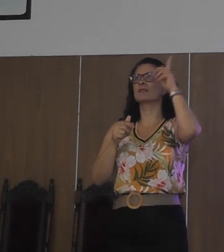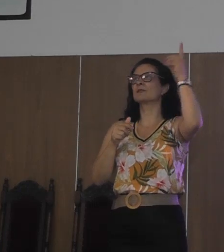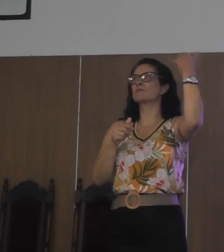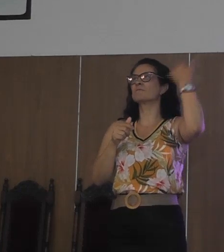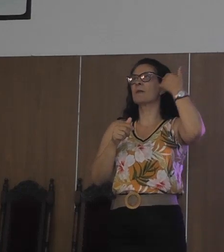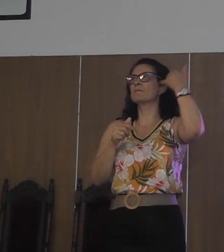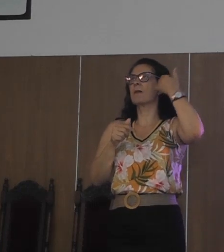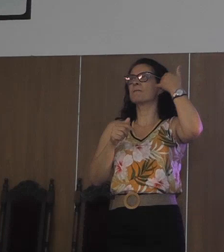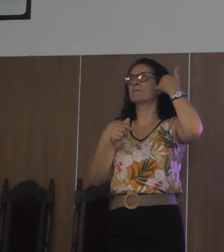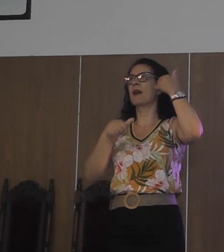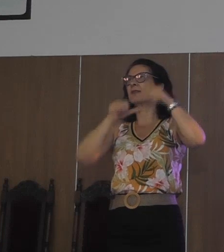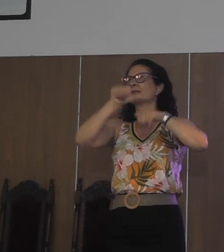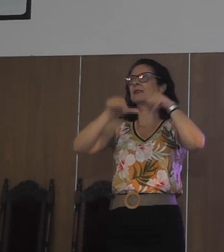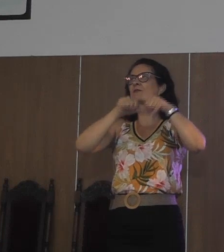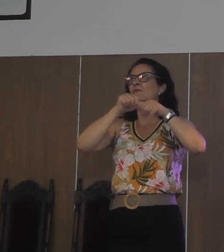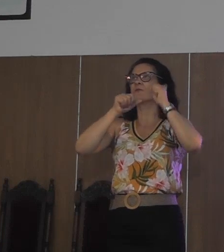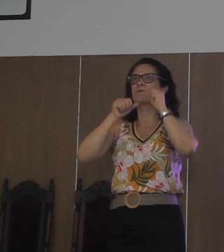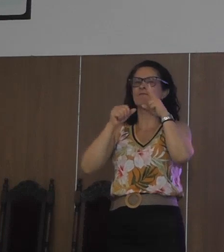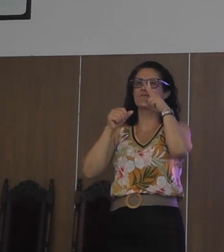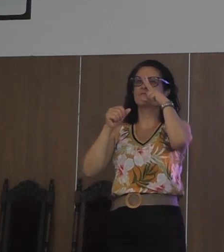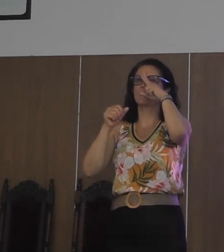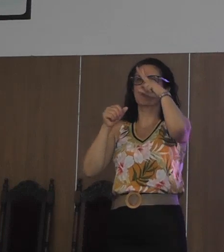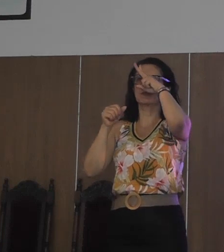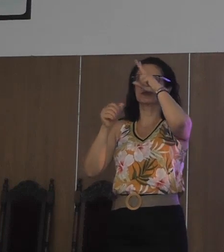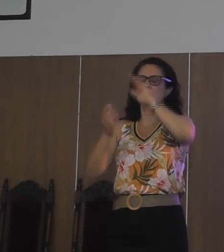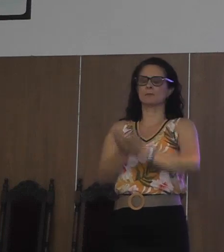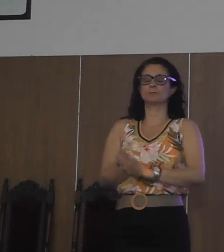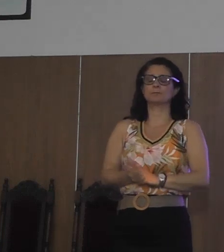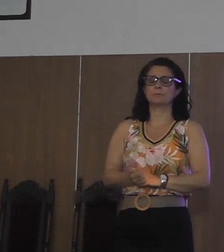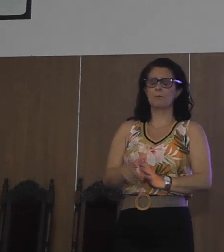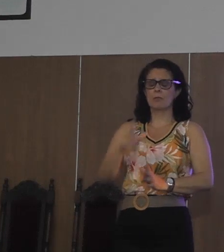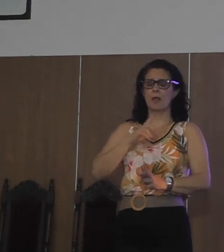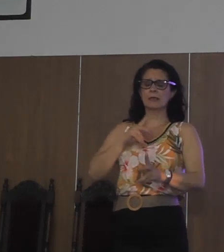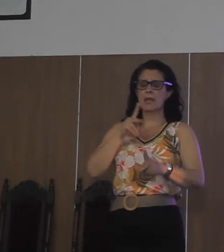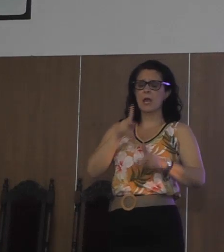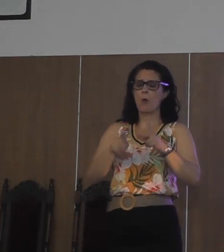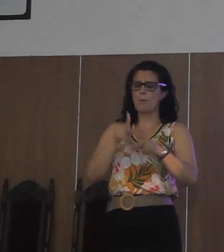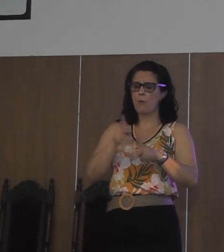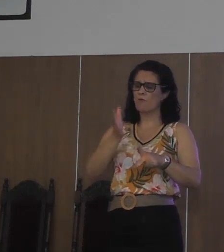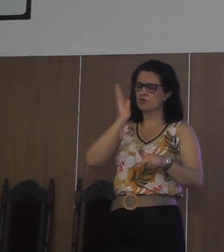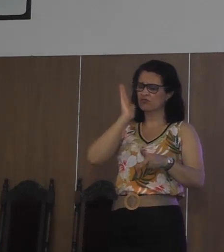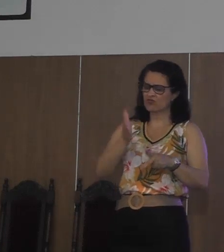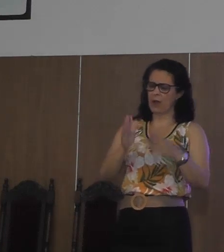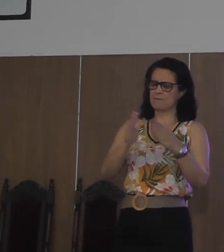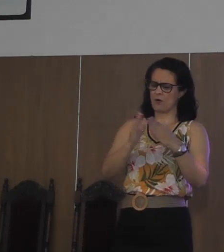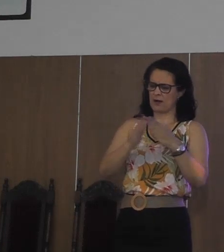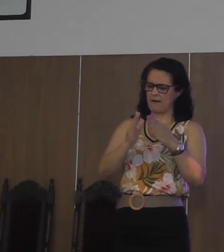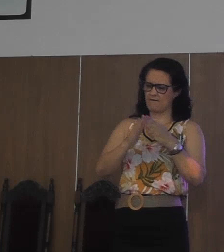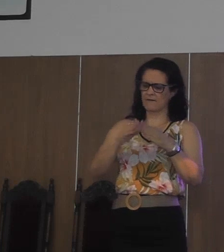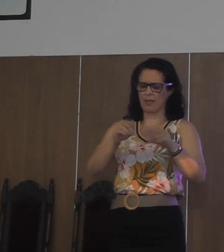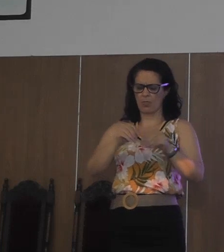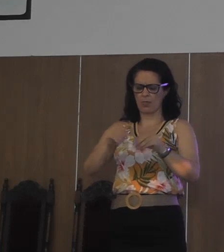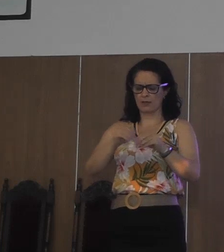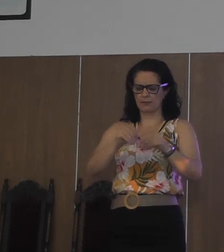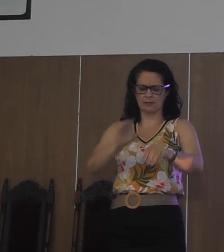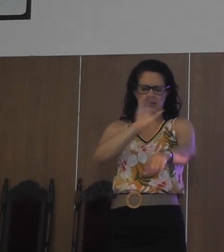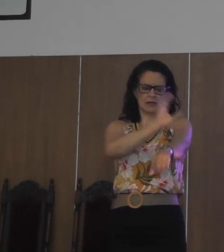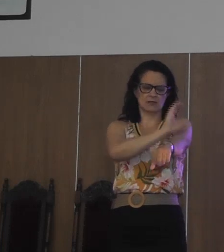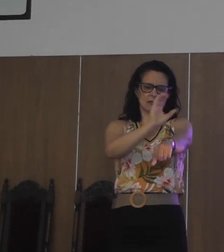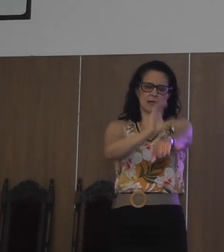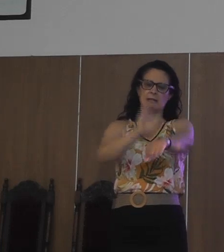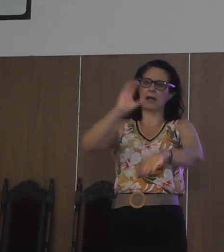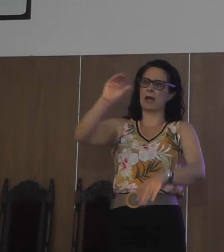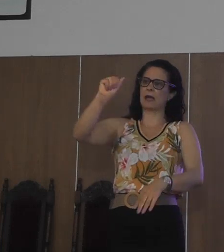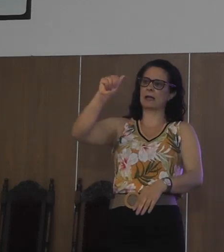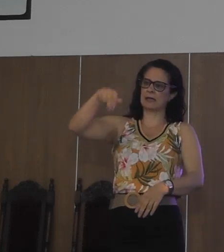dizer que os cananeus habitavam aquela terra de Canaã. Era necessário ainda Josué com